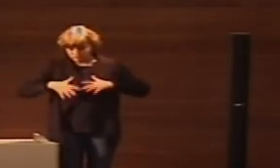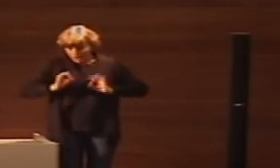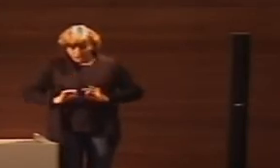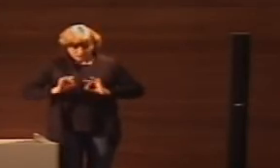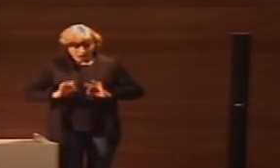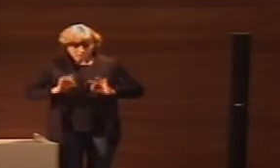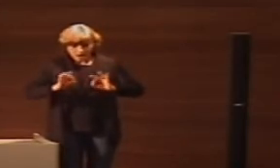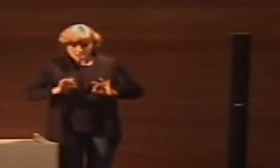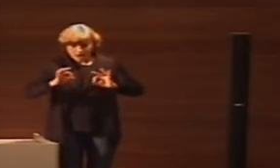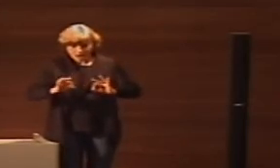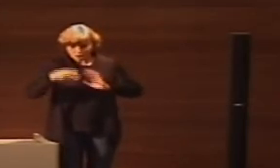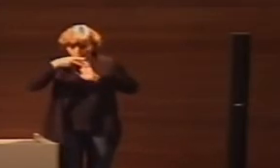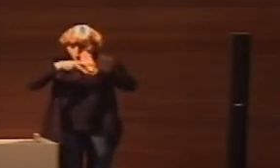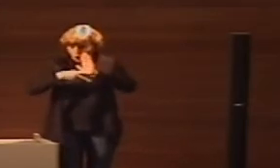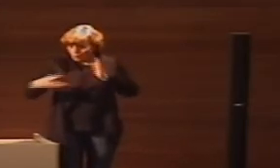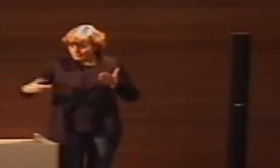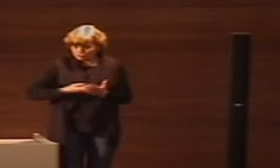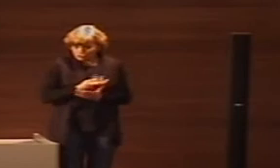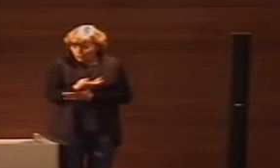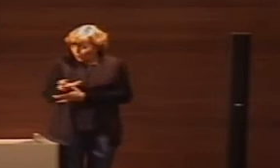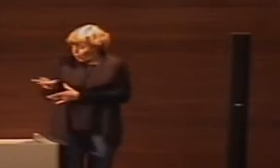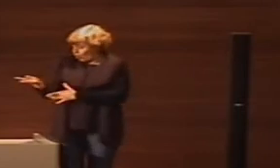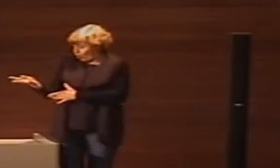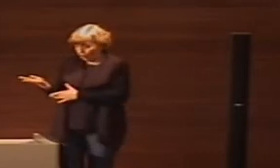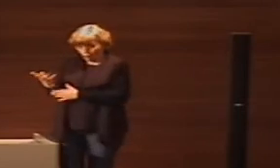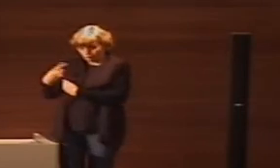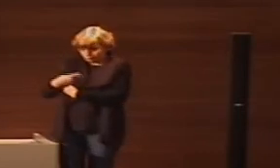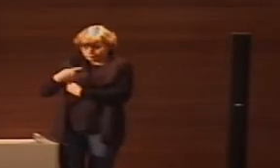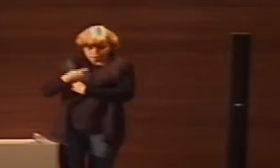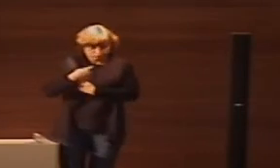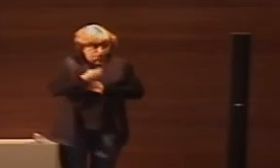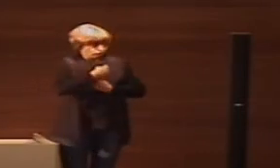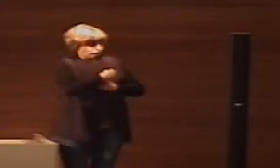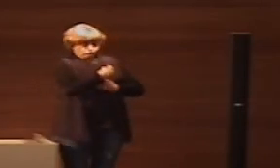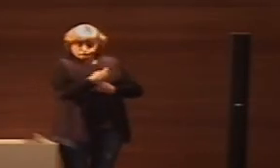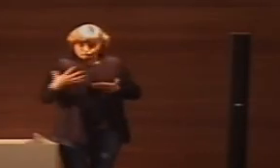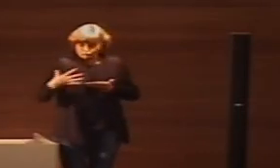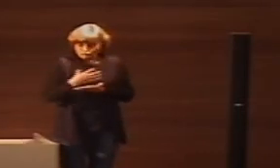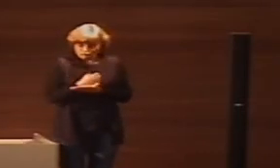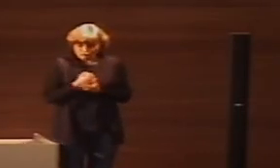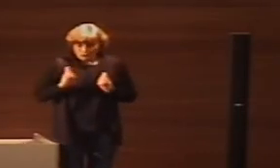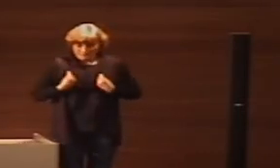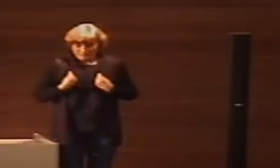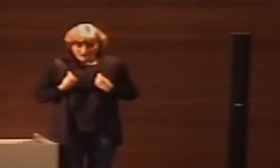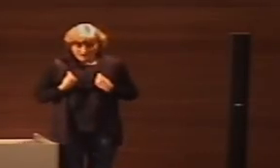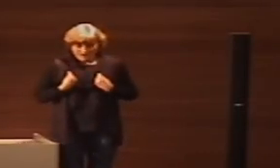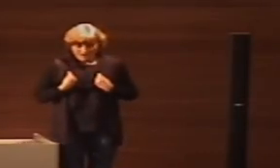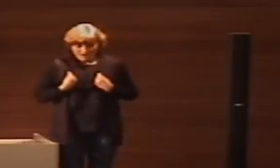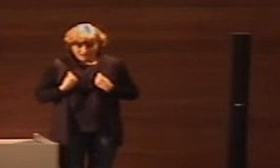Estamos rodeados completamente de legislación que nos condiciona todos los aspectos